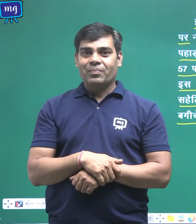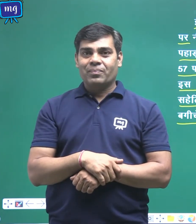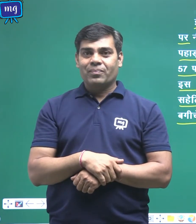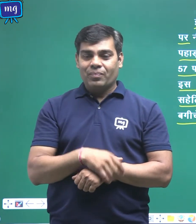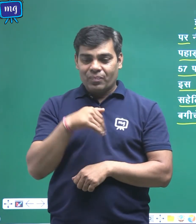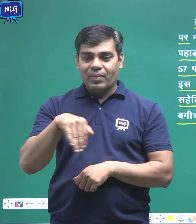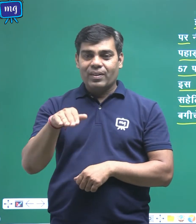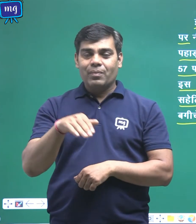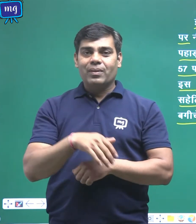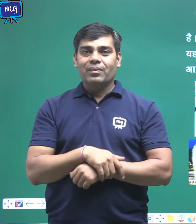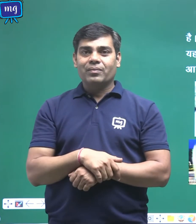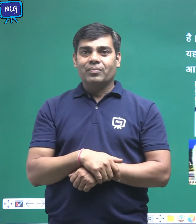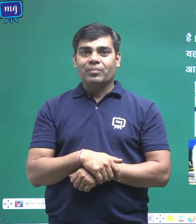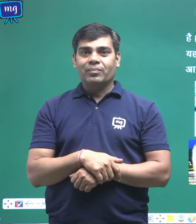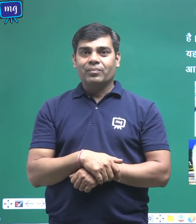आगे बढ़े।